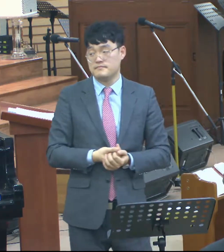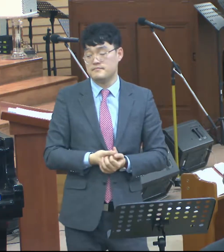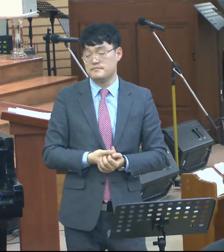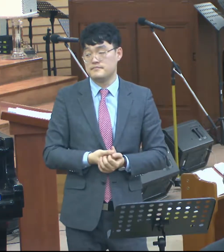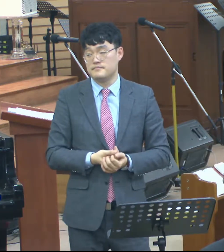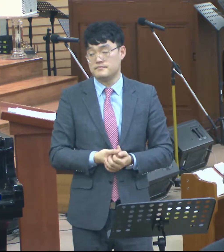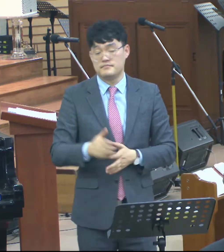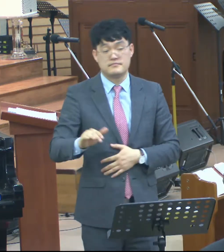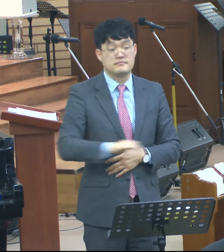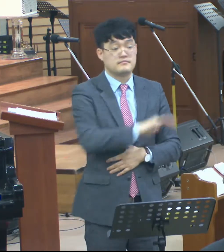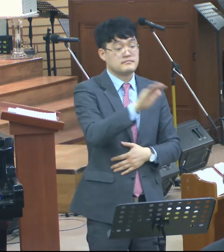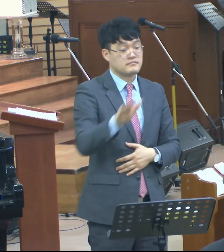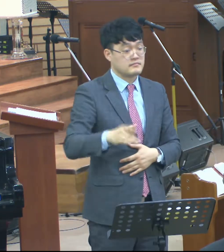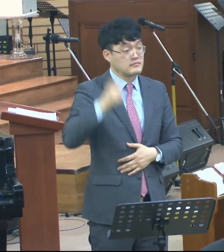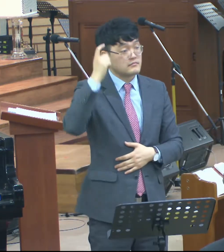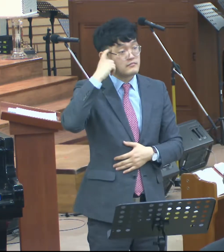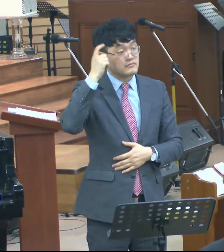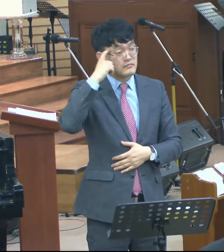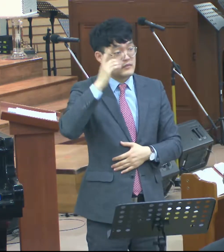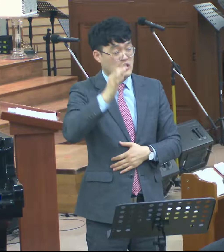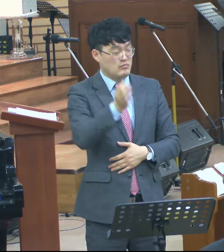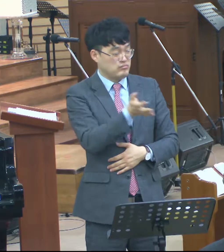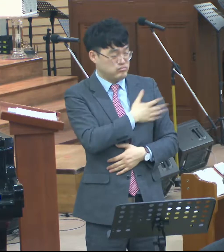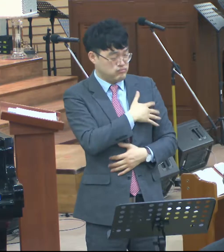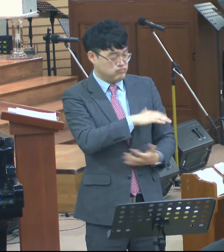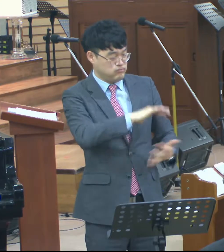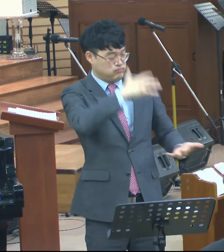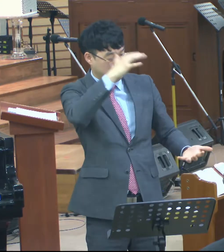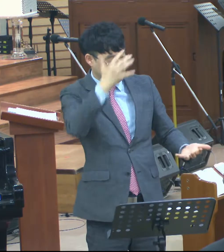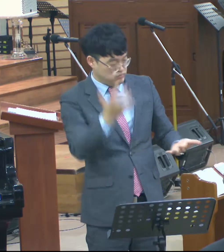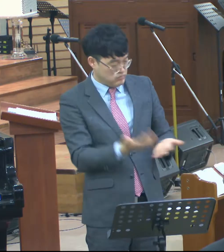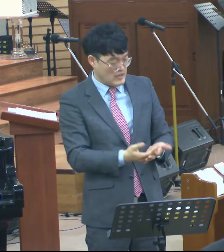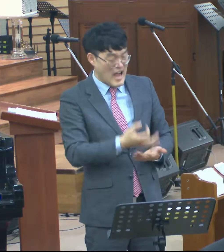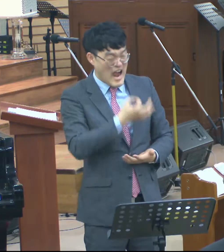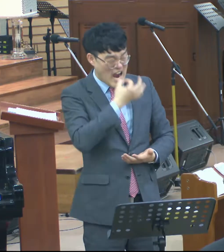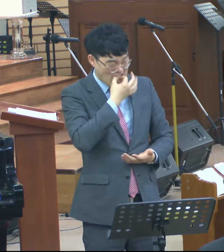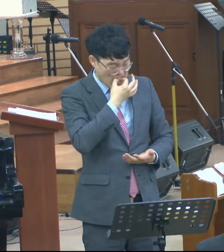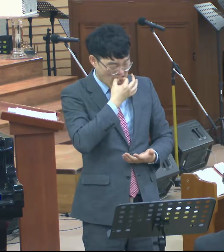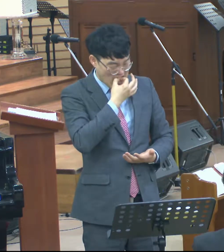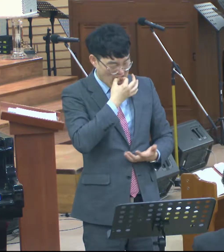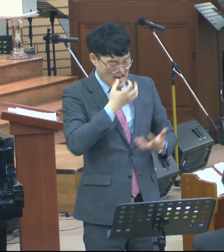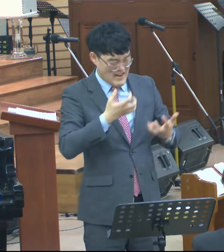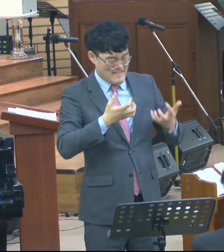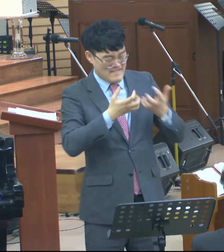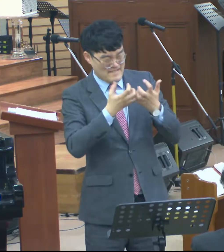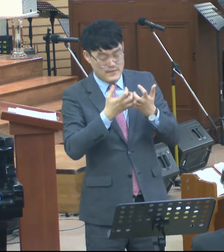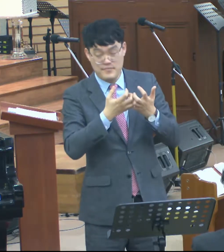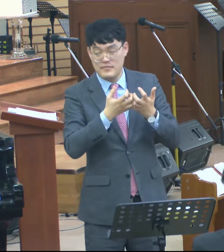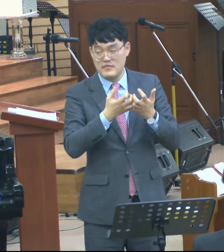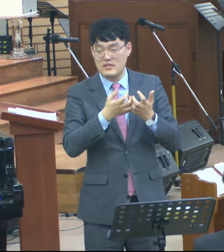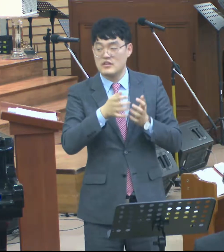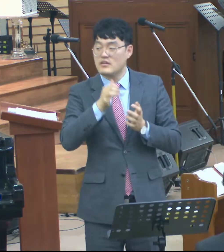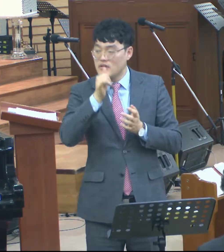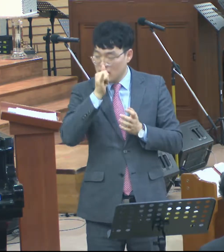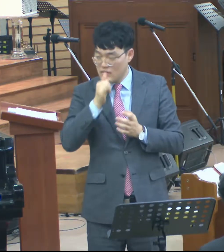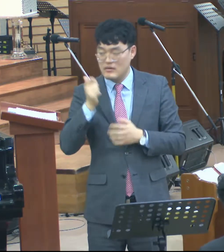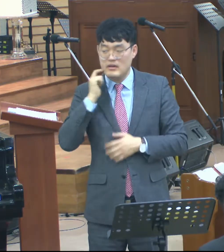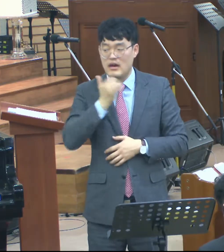우리는 왜 과잉 축적되어 숨 쉴 틈을 주지 않는 탐욕의 진창을 벗어나지 못한 채 아름다운 창조 세계에 가격표를